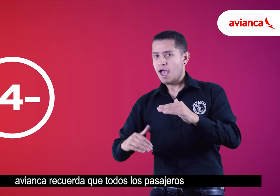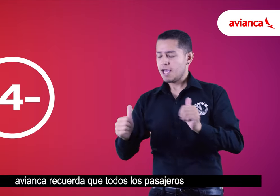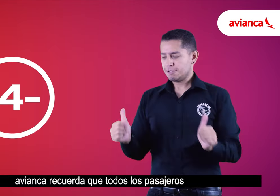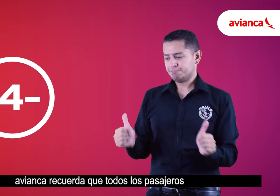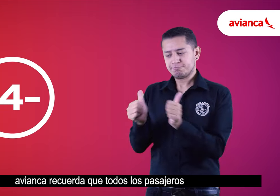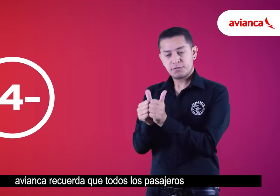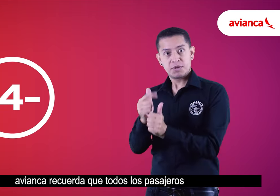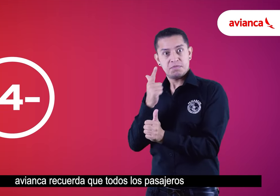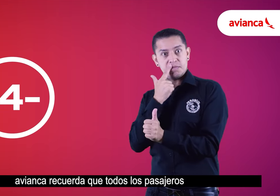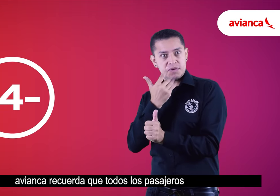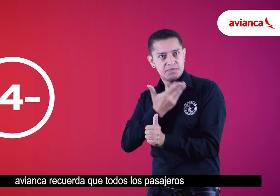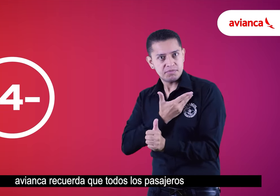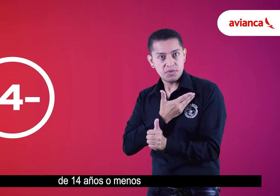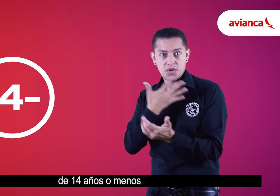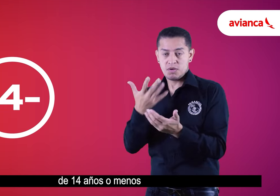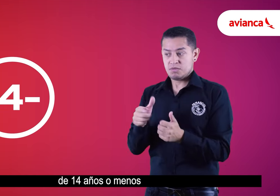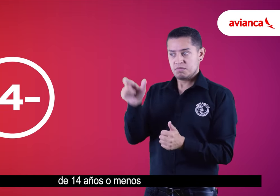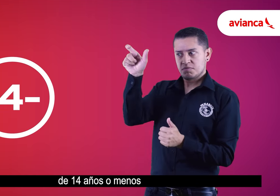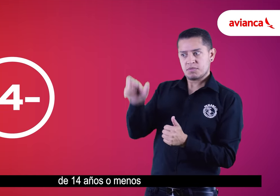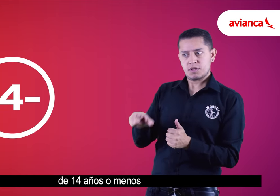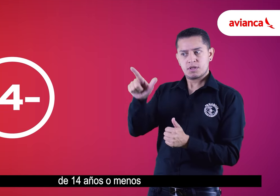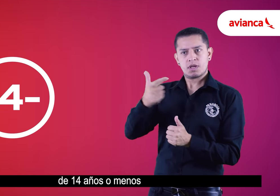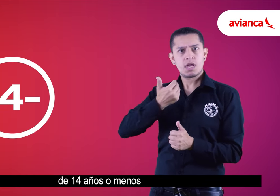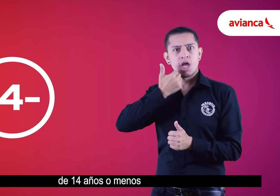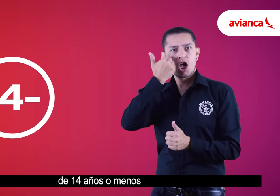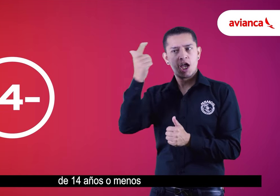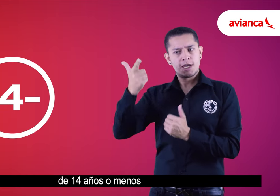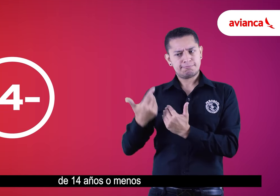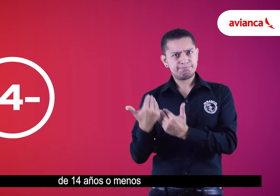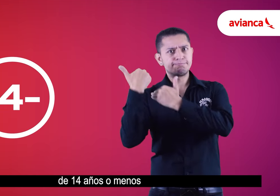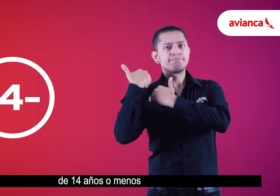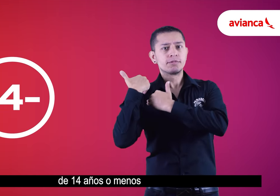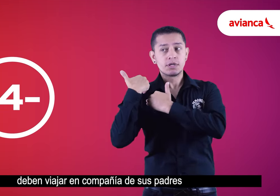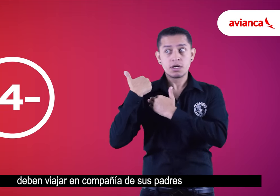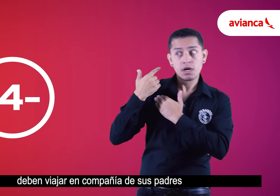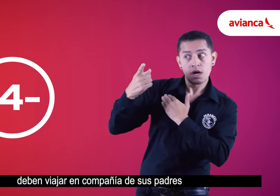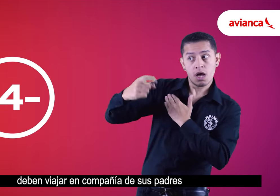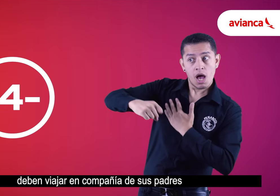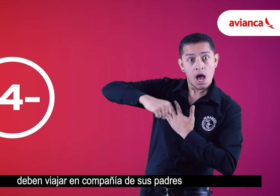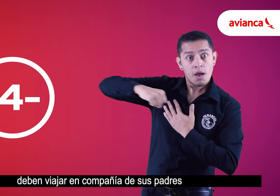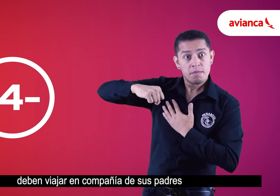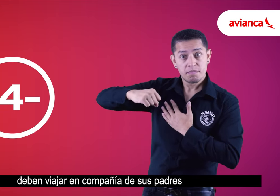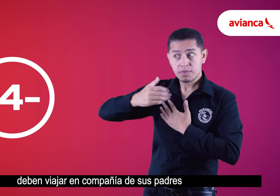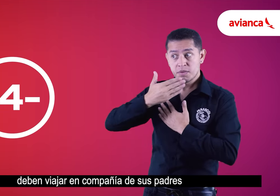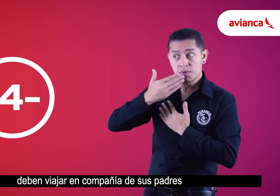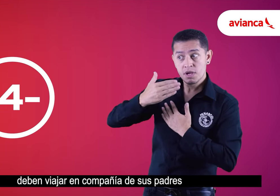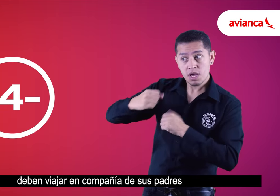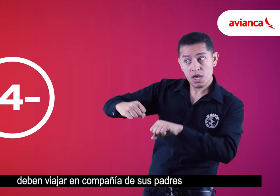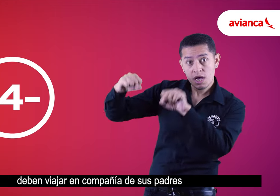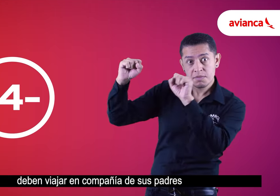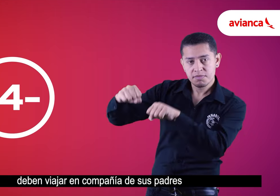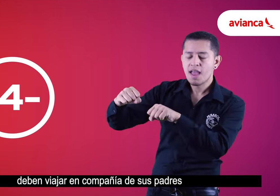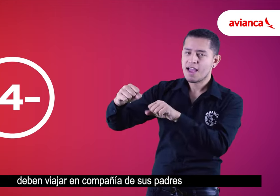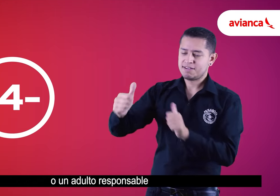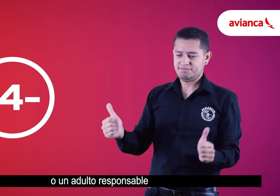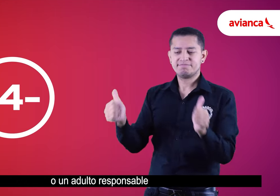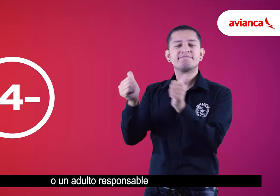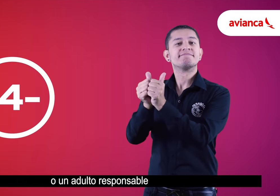los pasajeros de 14 años o menos deben viajar en compañía de sus padres o un